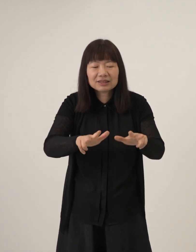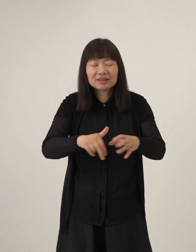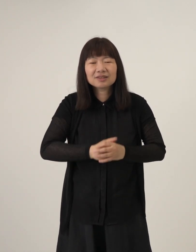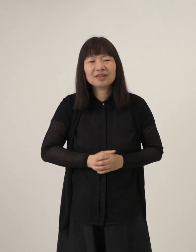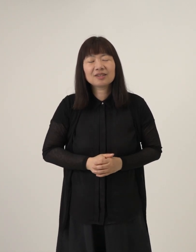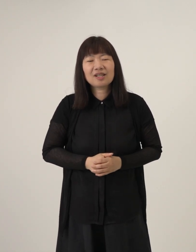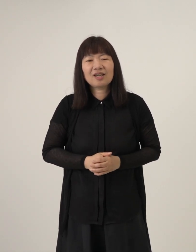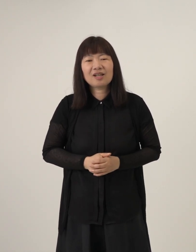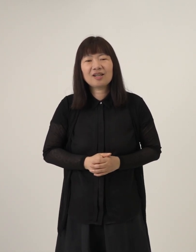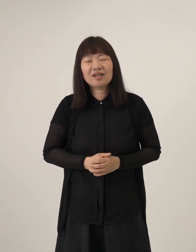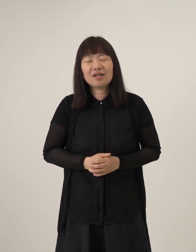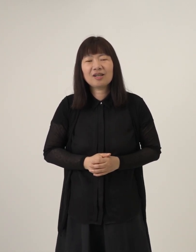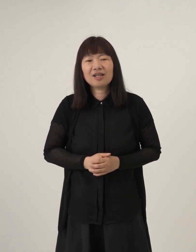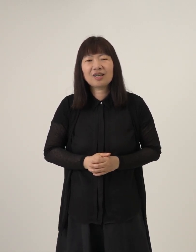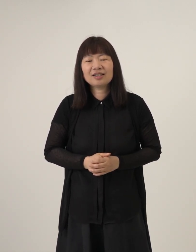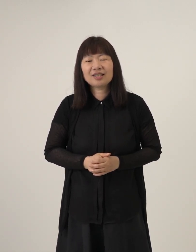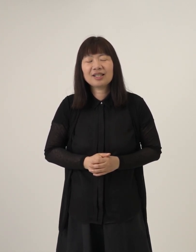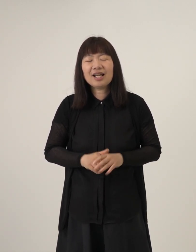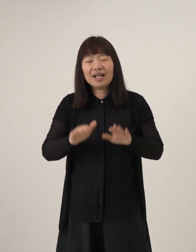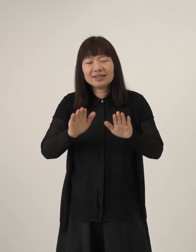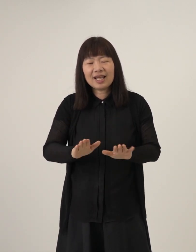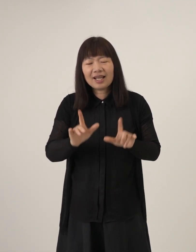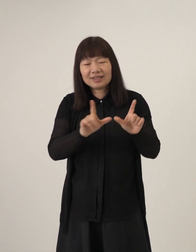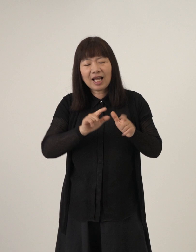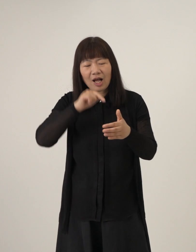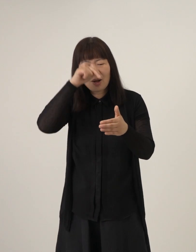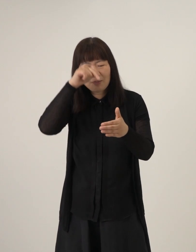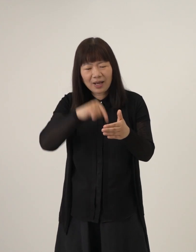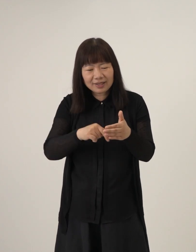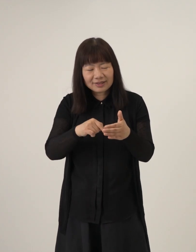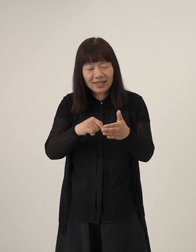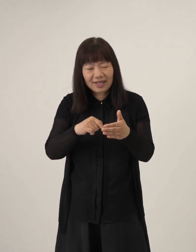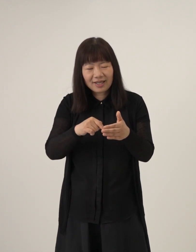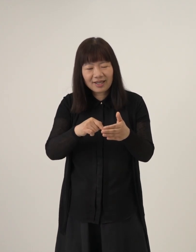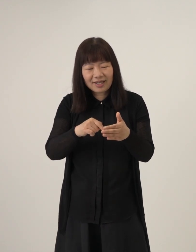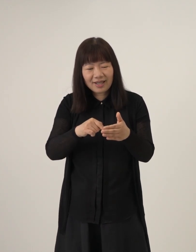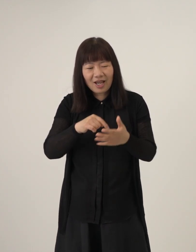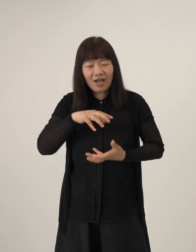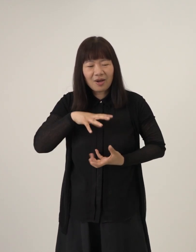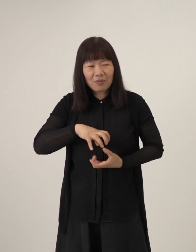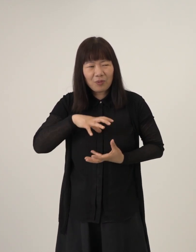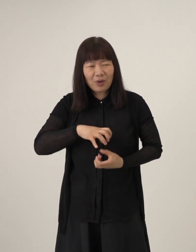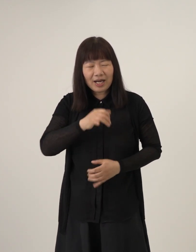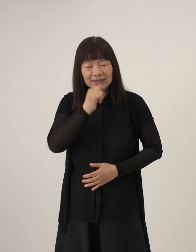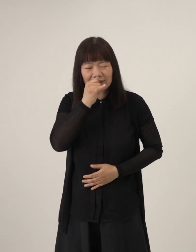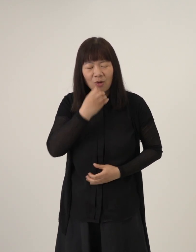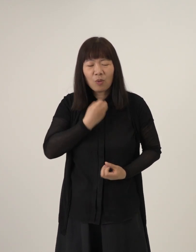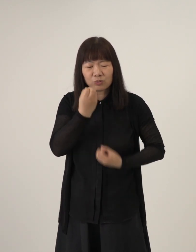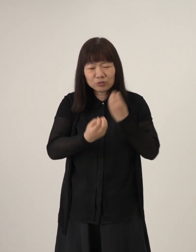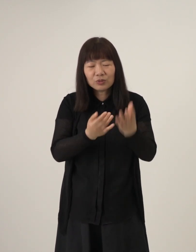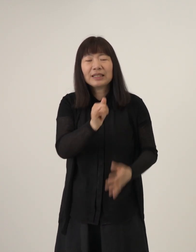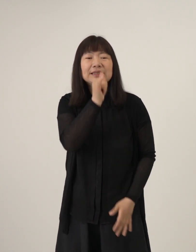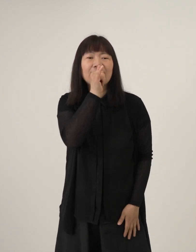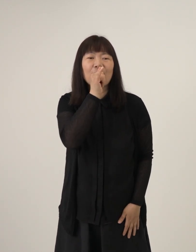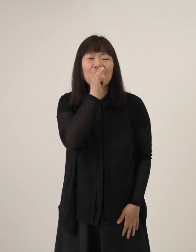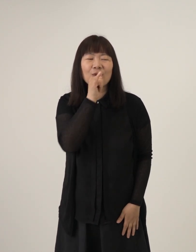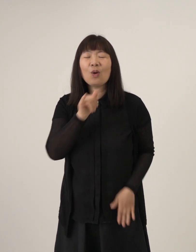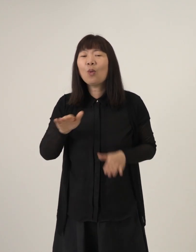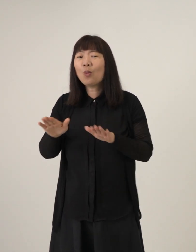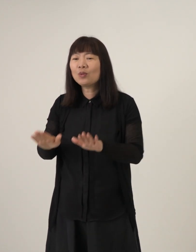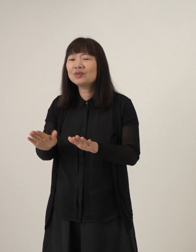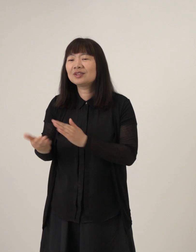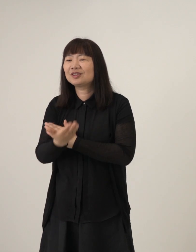너무너무 현장과 현실을 담아서 부르짖고 있다고요. 누구처럼? 오늘